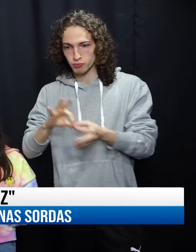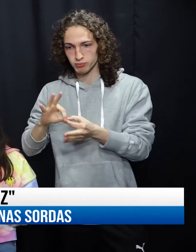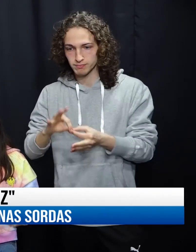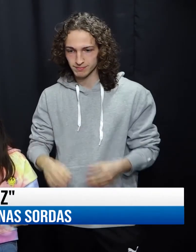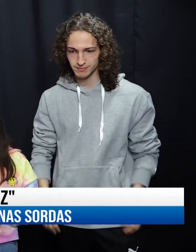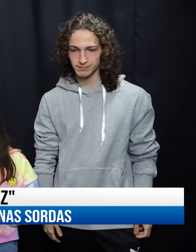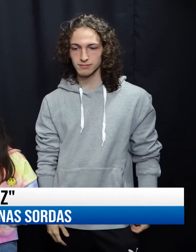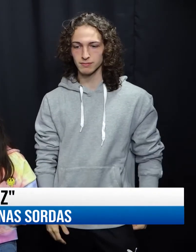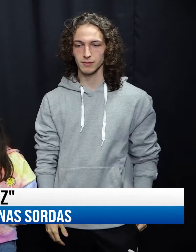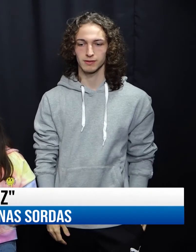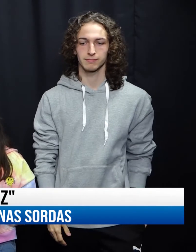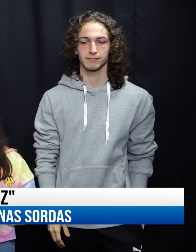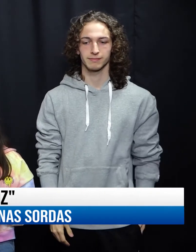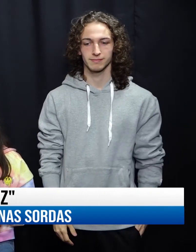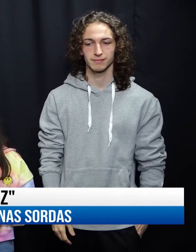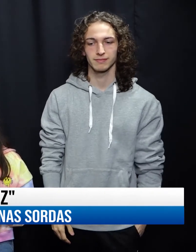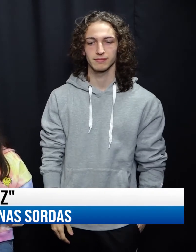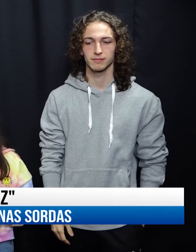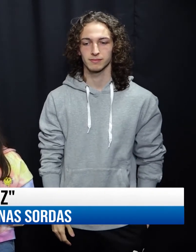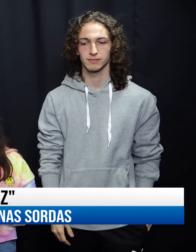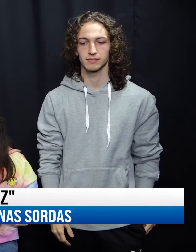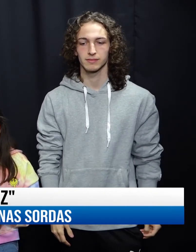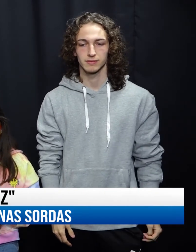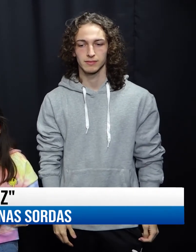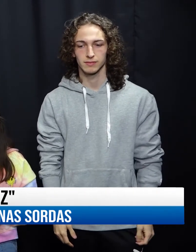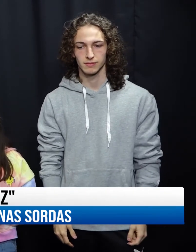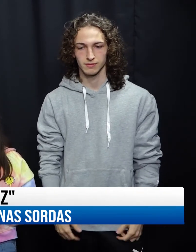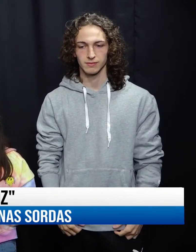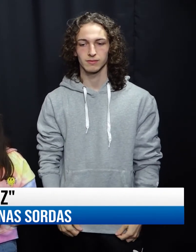sordom, es nuestra parte de nuestra identidad.